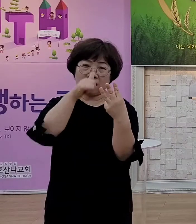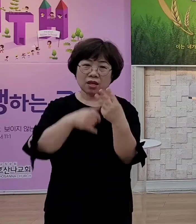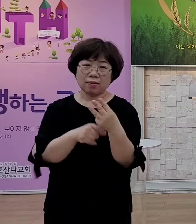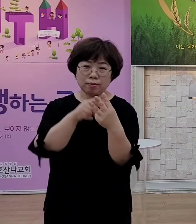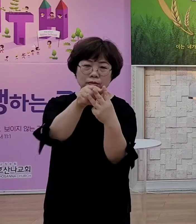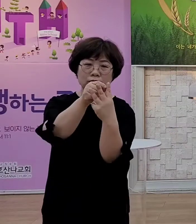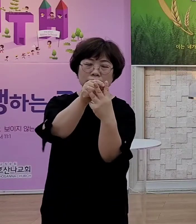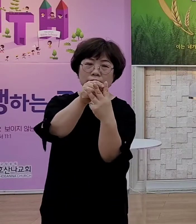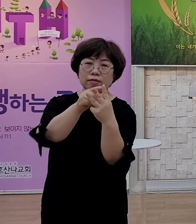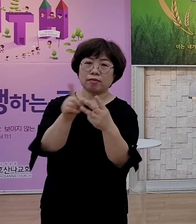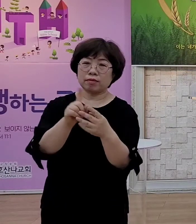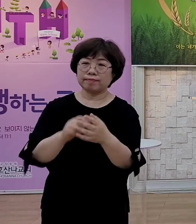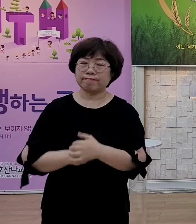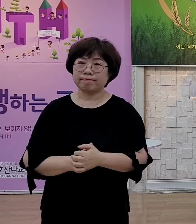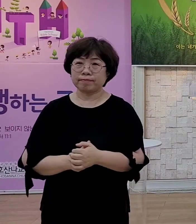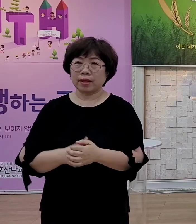뭐냐면,